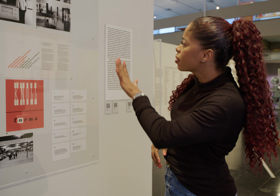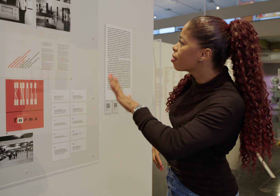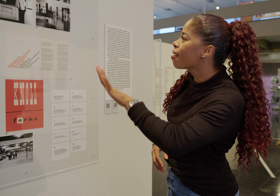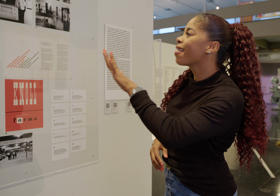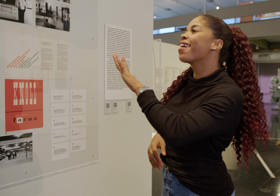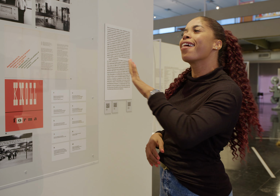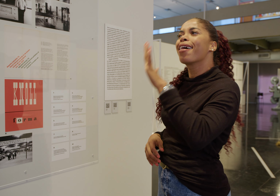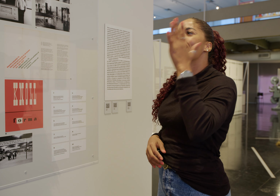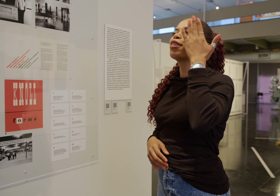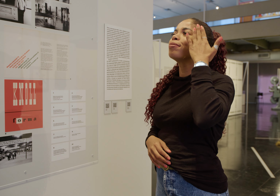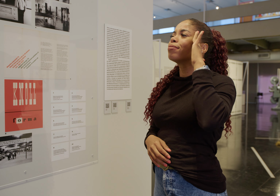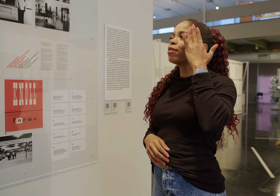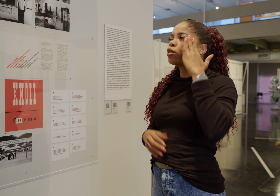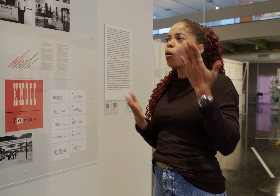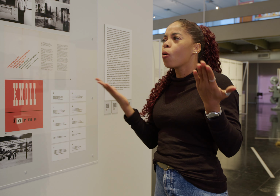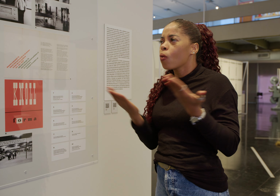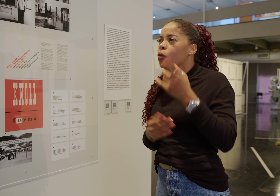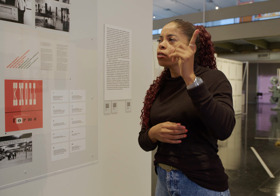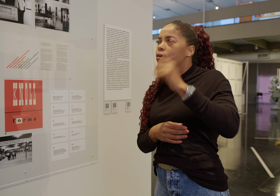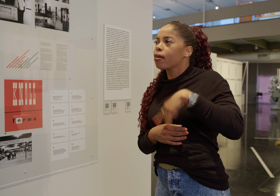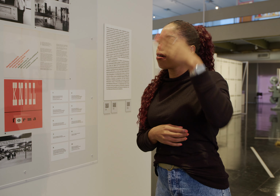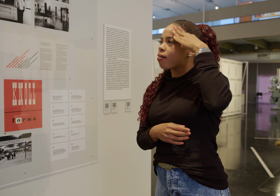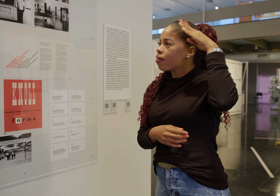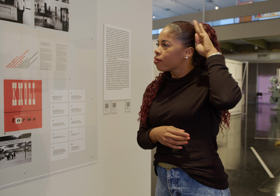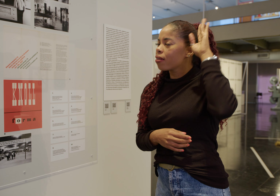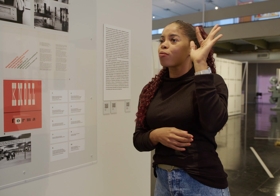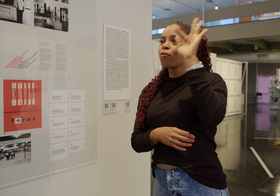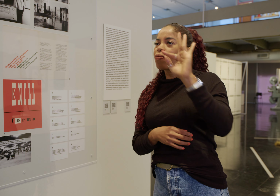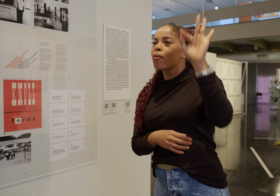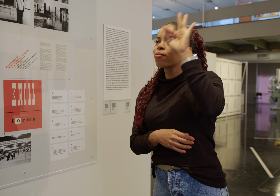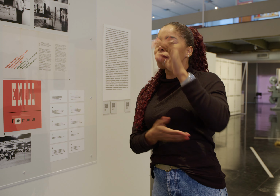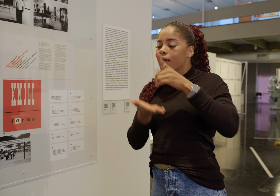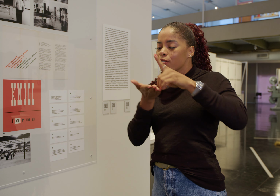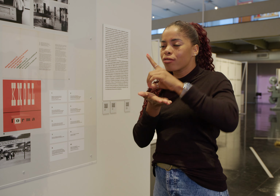Interessante isso aqui. Essa é a escola que hoje é a Escola Superior de Desenho Industrial da UERJ, não é?